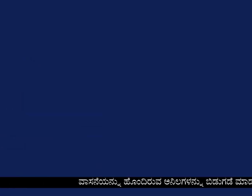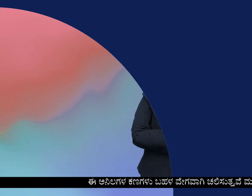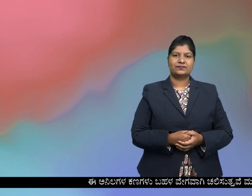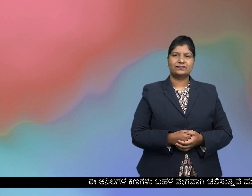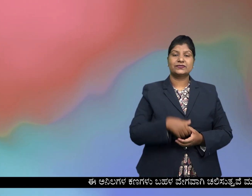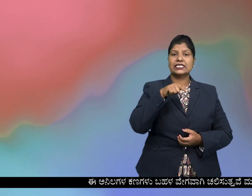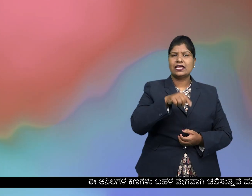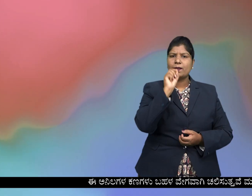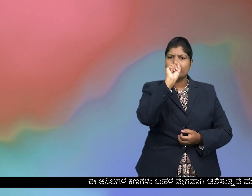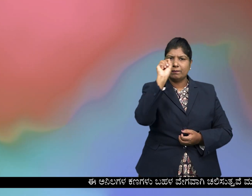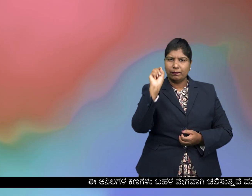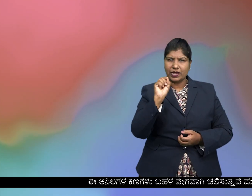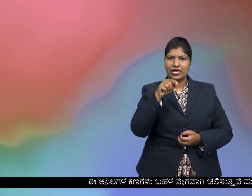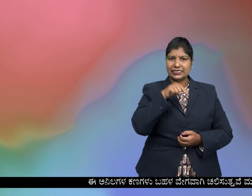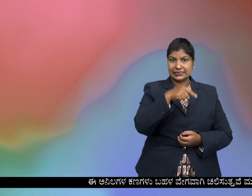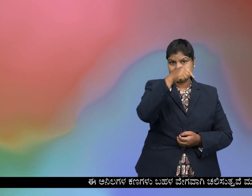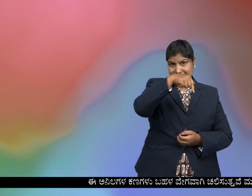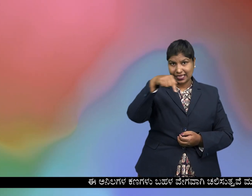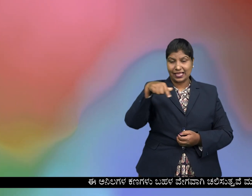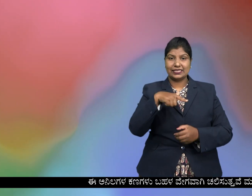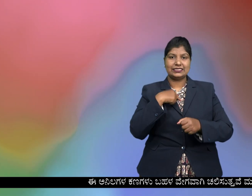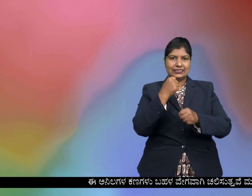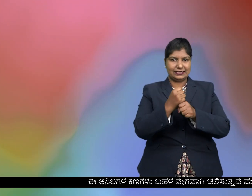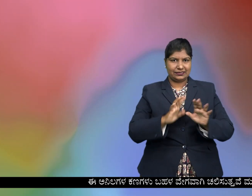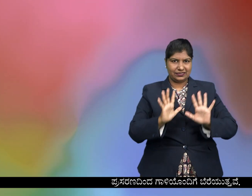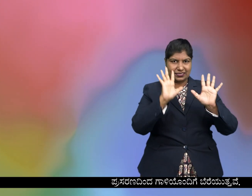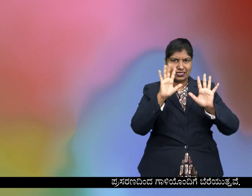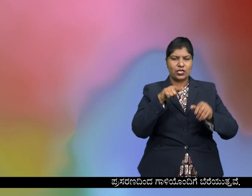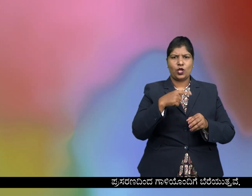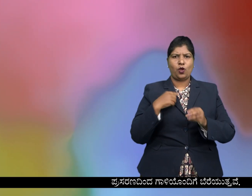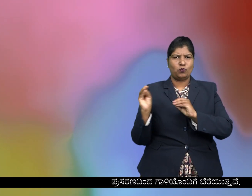ಈ ಅನಿಲ ಕಣಗಳು ಬಹು ವೇಗವಾಗಿ ಚಲಿಸುತ್ತವೆ ಮತ್ತು ಪ್ರಸರಣದಿಂದ